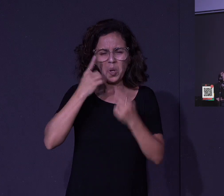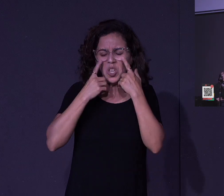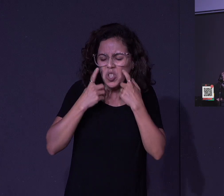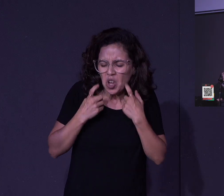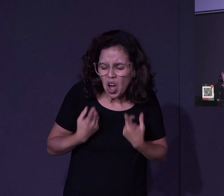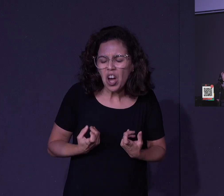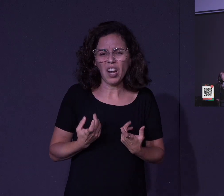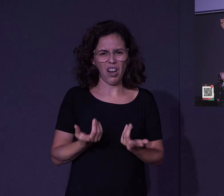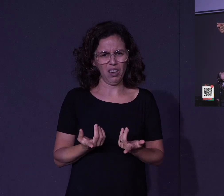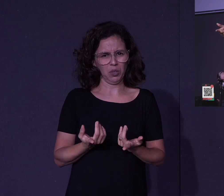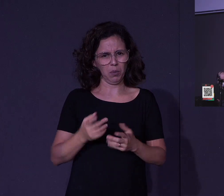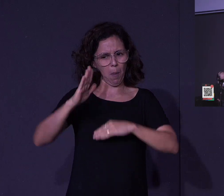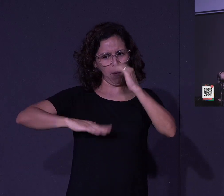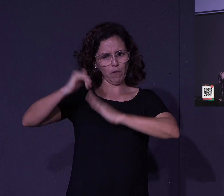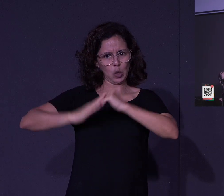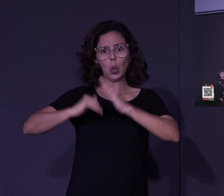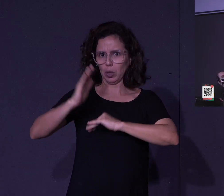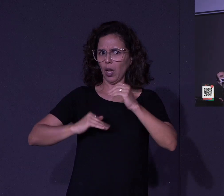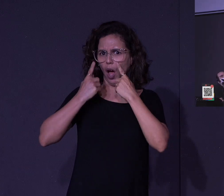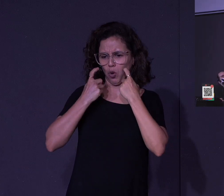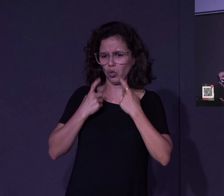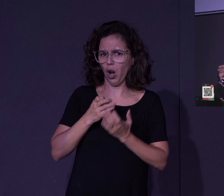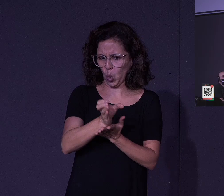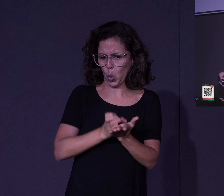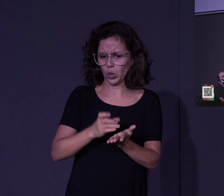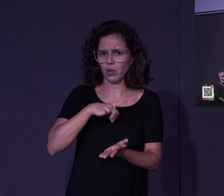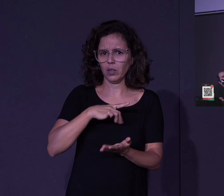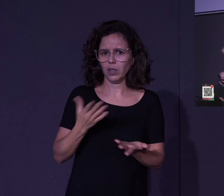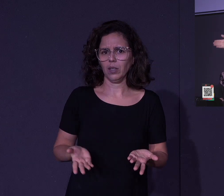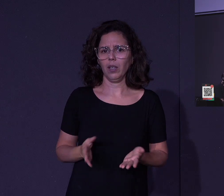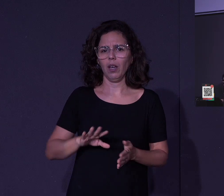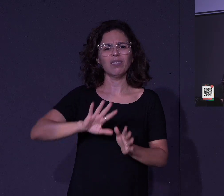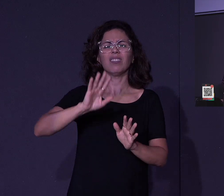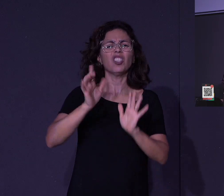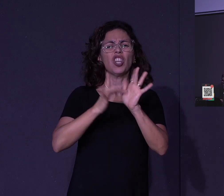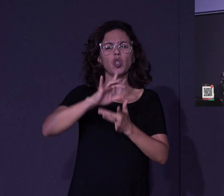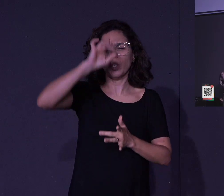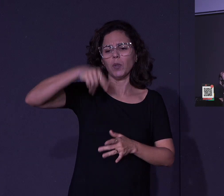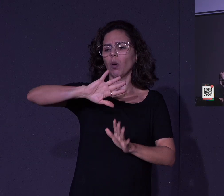choravam profissionalmente, eram contratadas para chorar nos velórios. Sai.